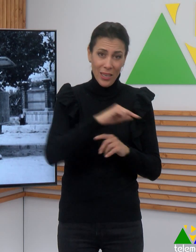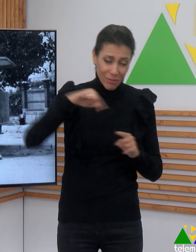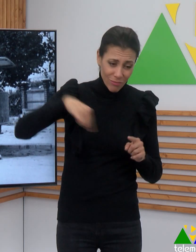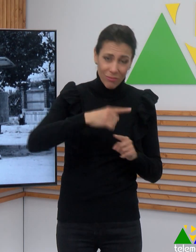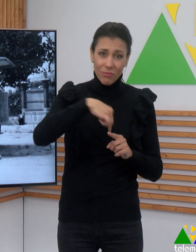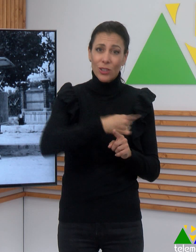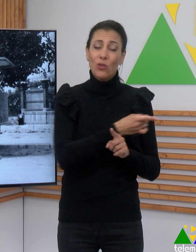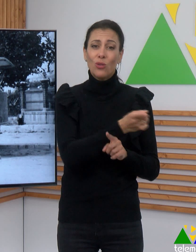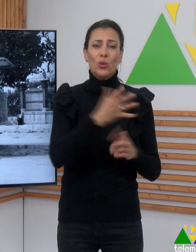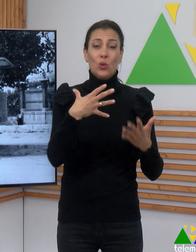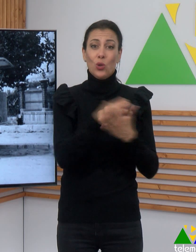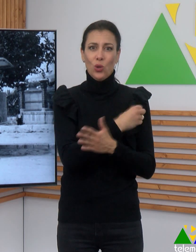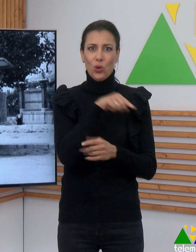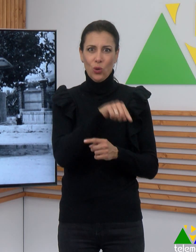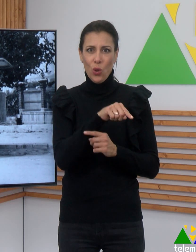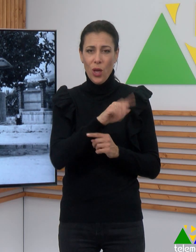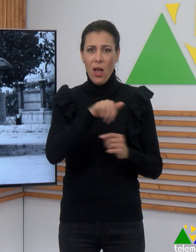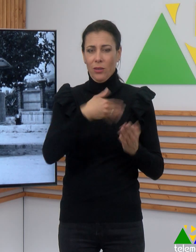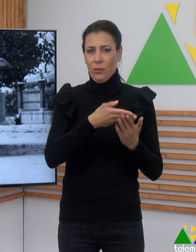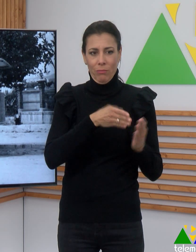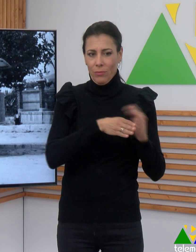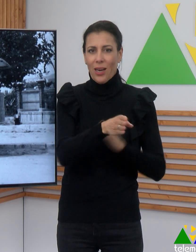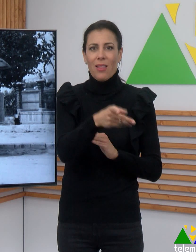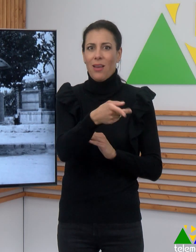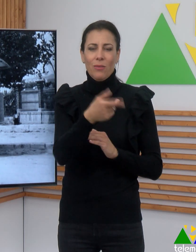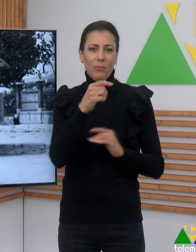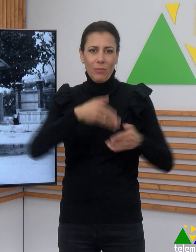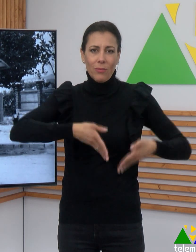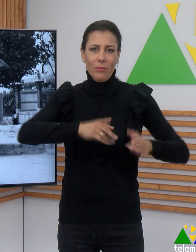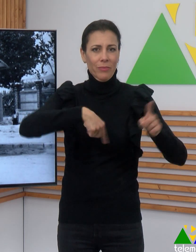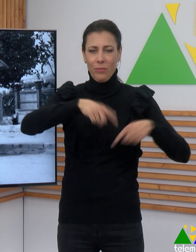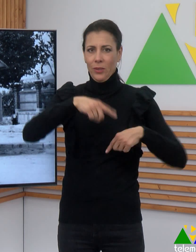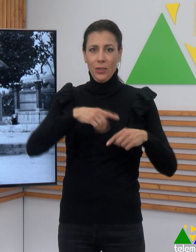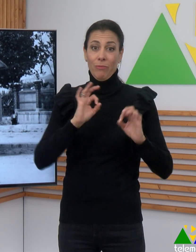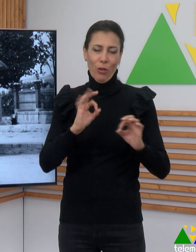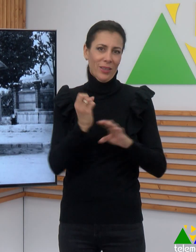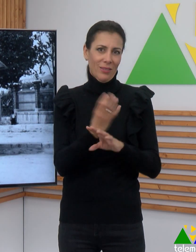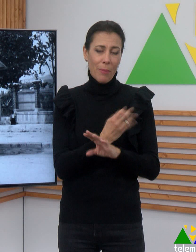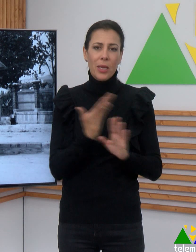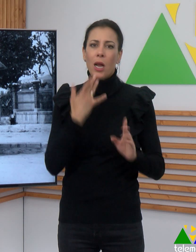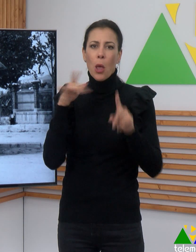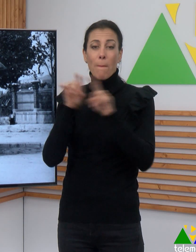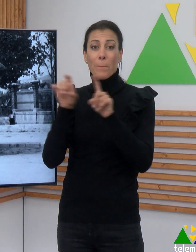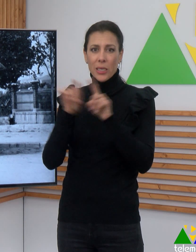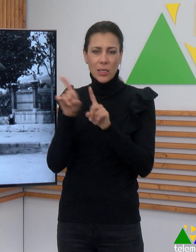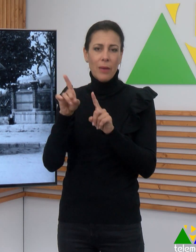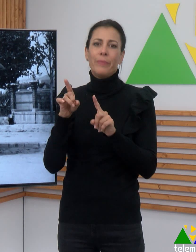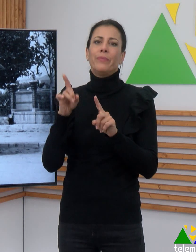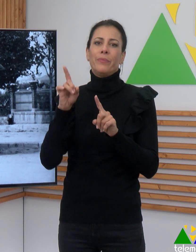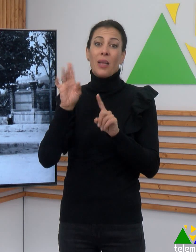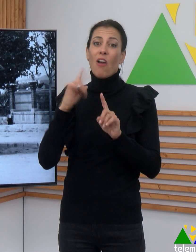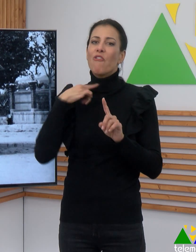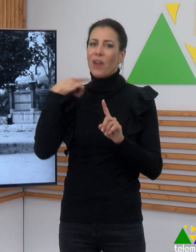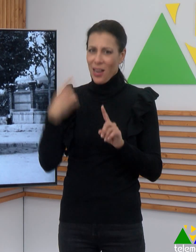Motril desde la posta, donde estaba la entrada a Motril desde la posta, pues para la gente que iría a la playa, pues se subía en ese tranvía. La empresa fracasó, y después lo que